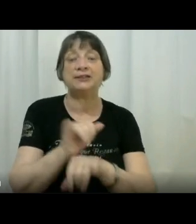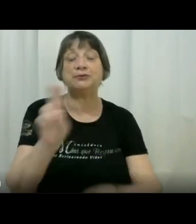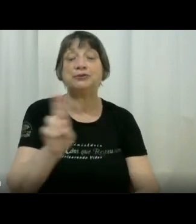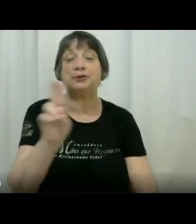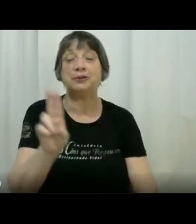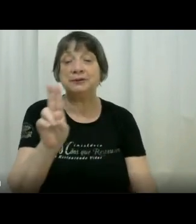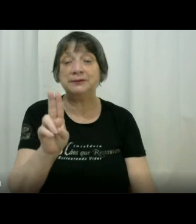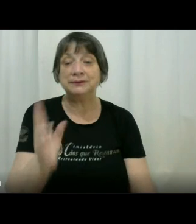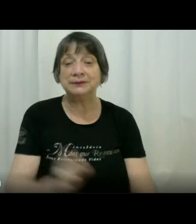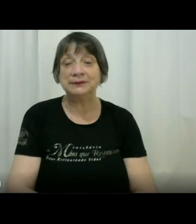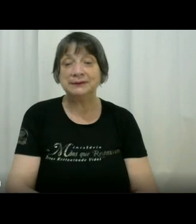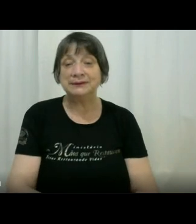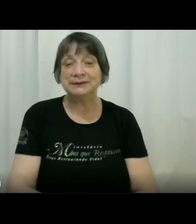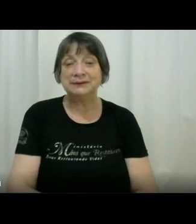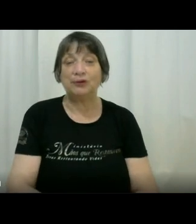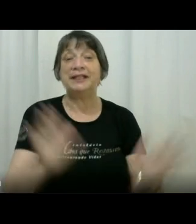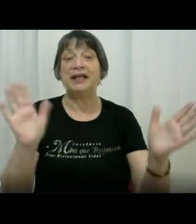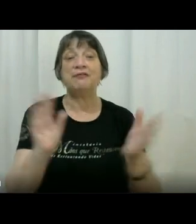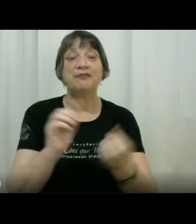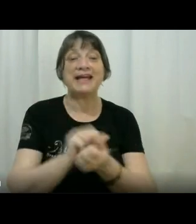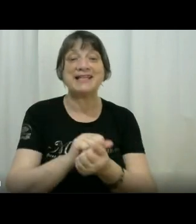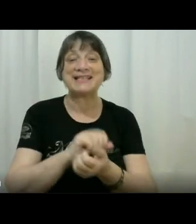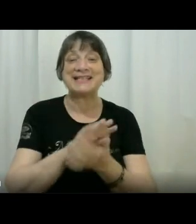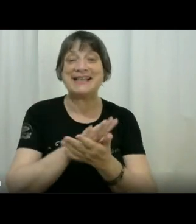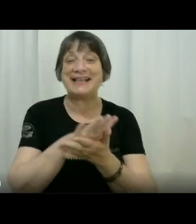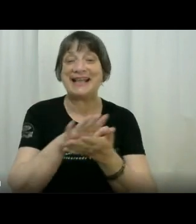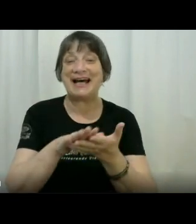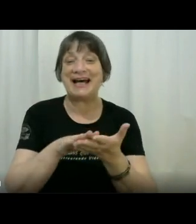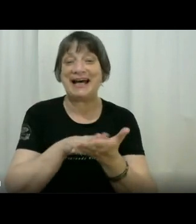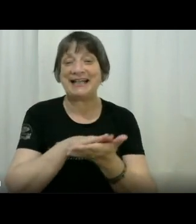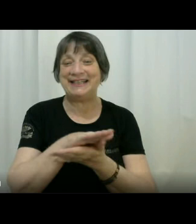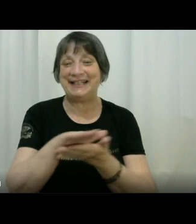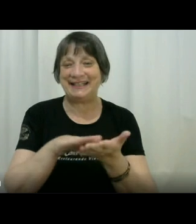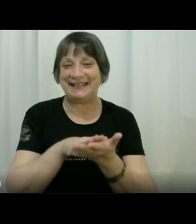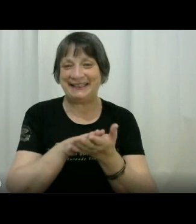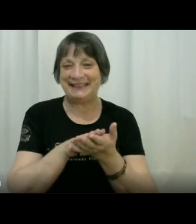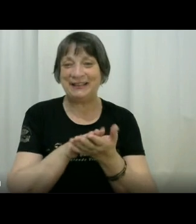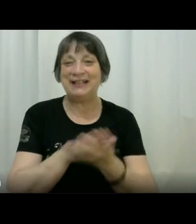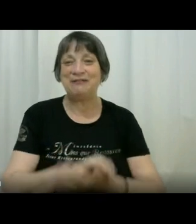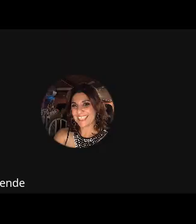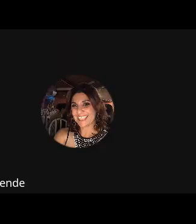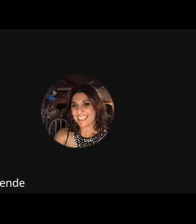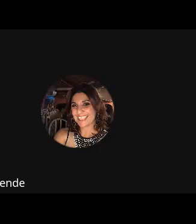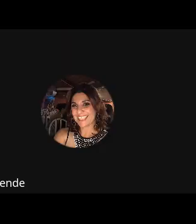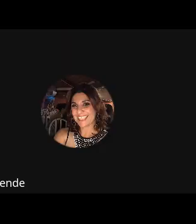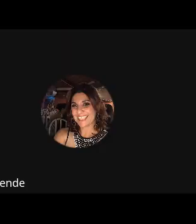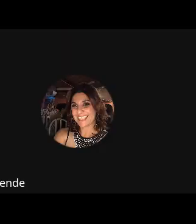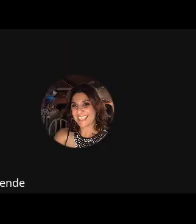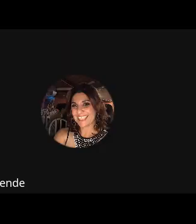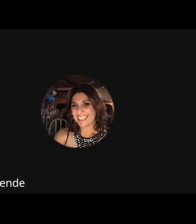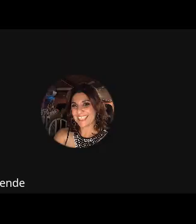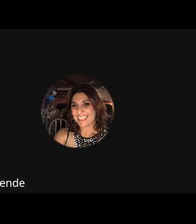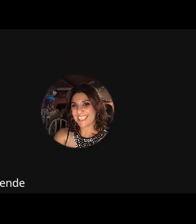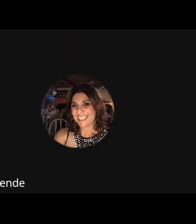estratégia que usou? Ou ninguém fez nada? A Andressa levantou a